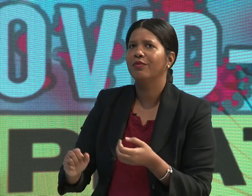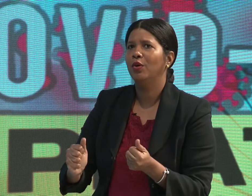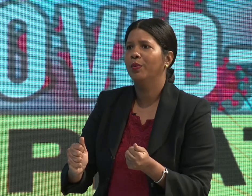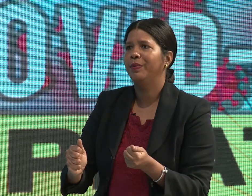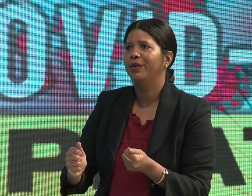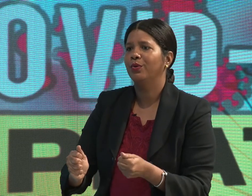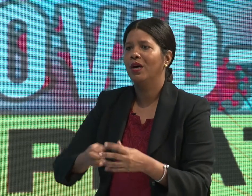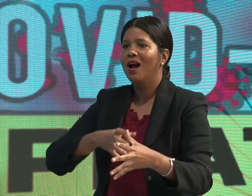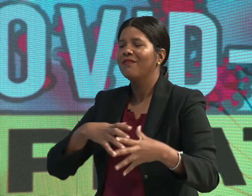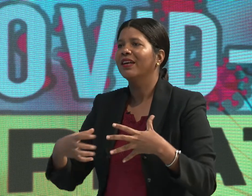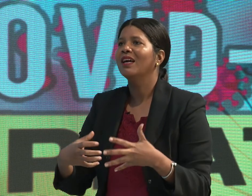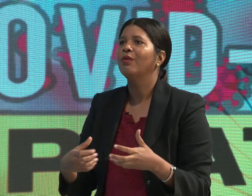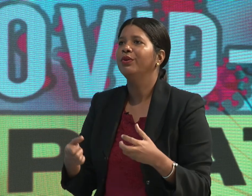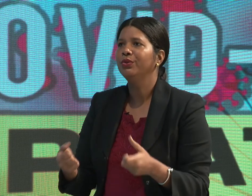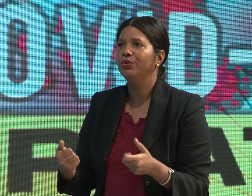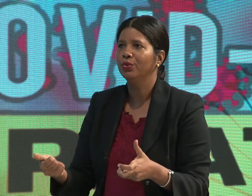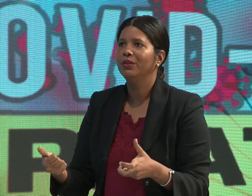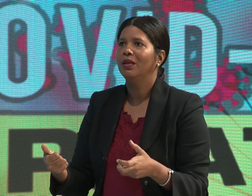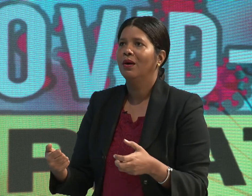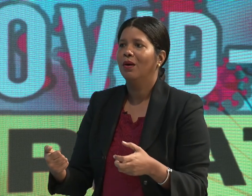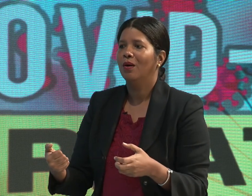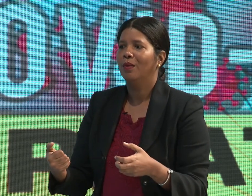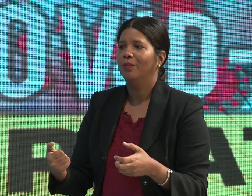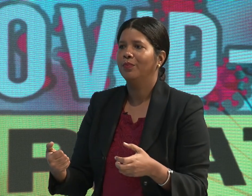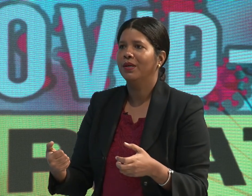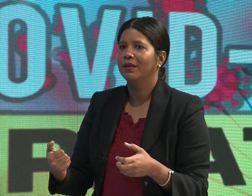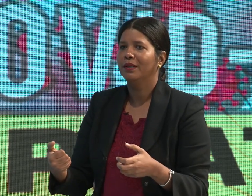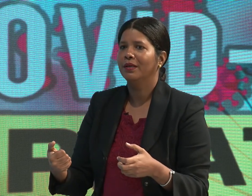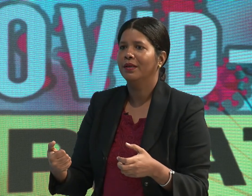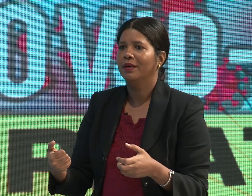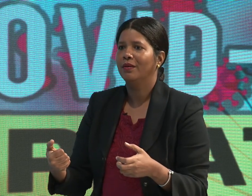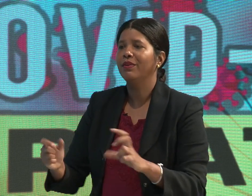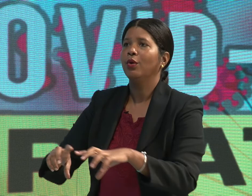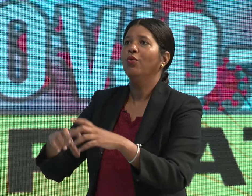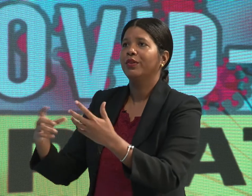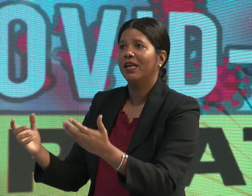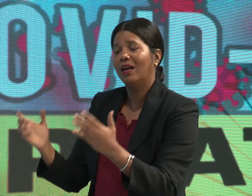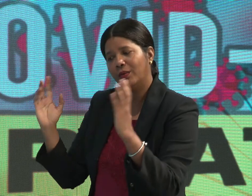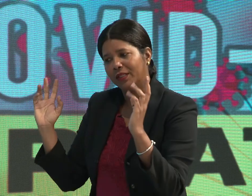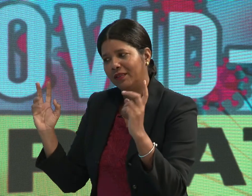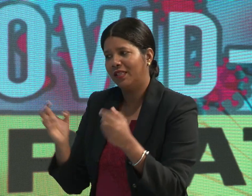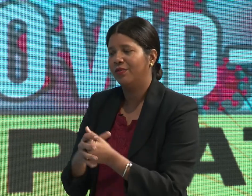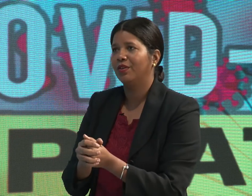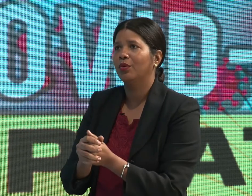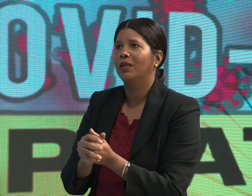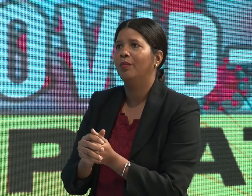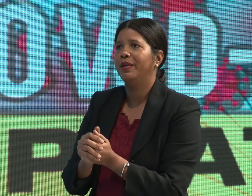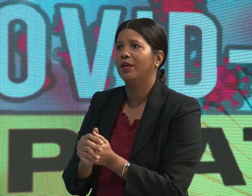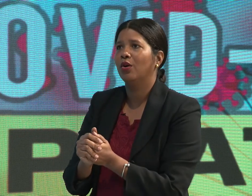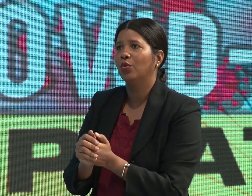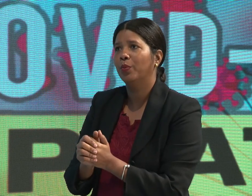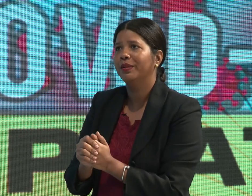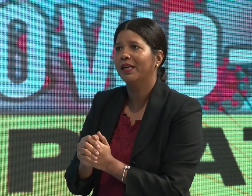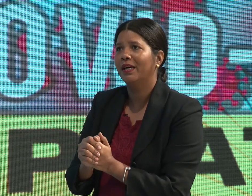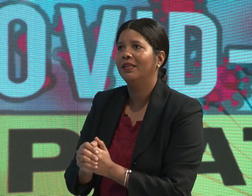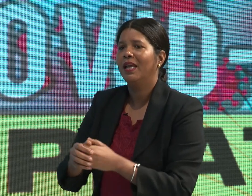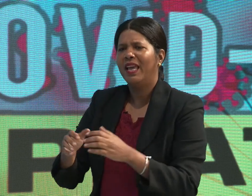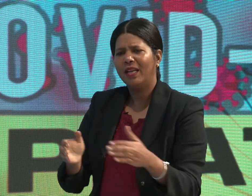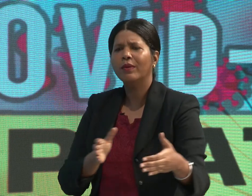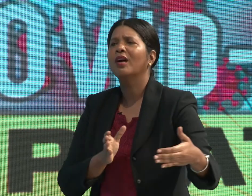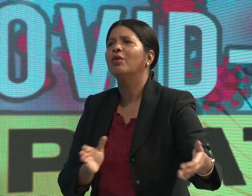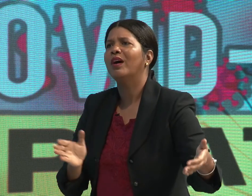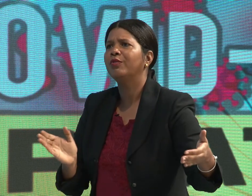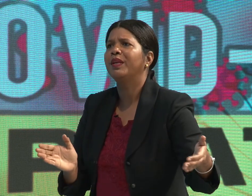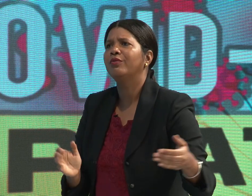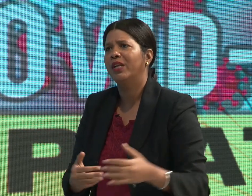plaatsgevonden de afgelopen periode. Wat gaan we nu doen om weer over te gaan? Want het streven is wel om binnenkort open te gaan. Okay.